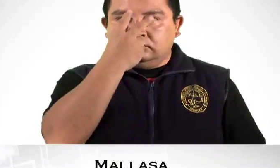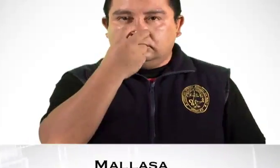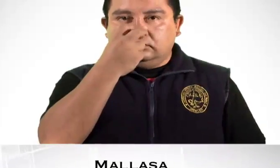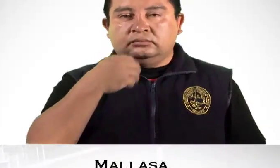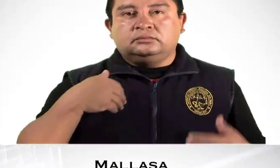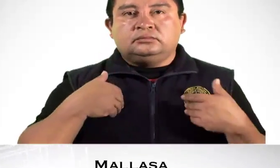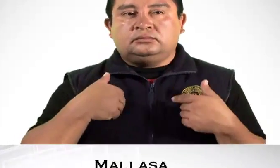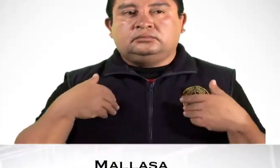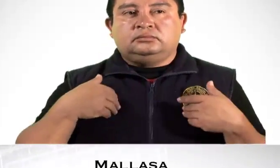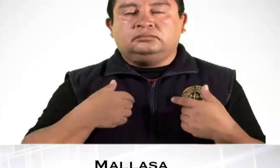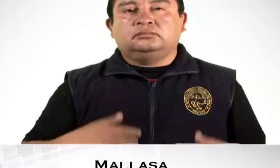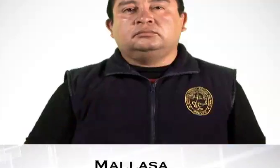Mallaza.